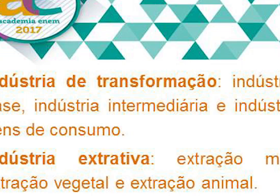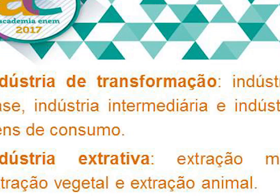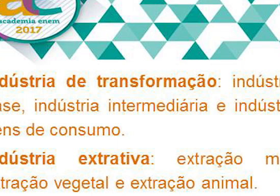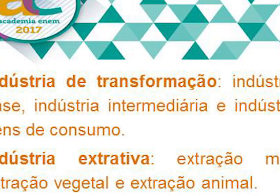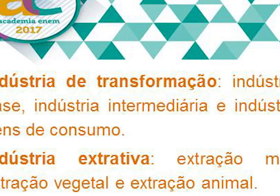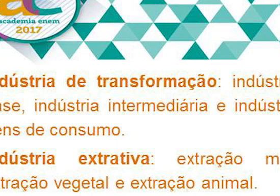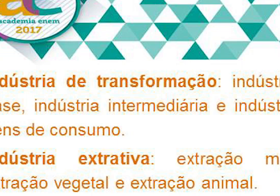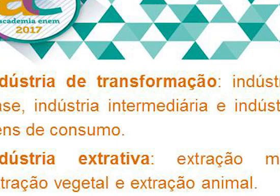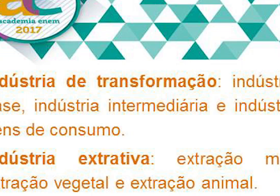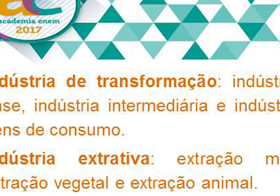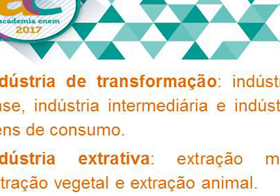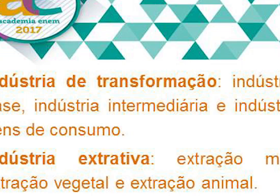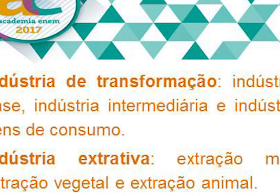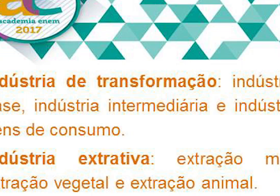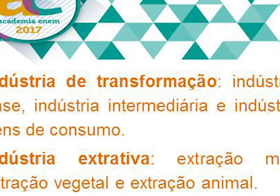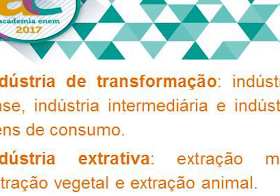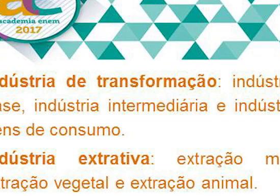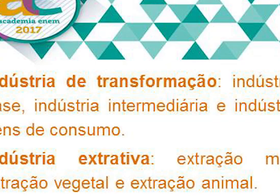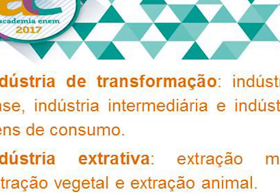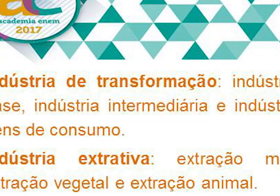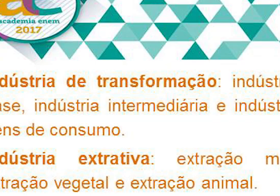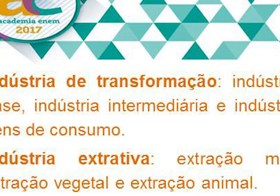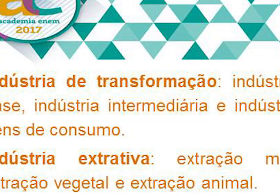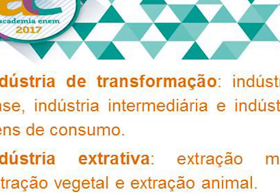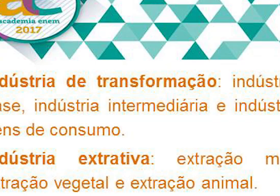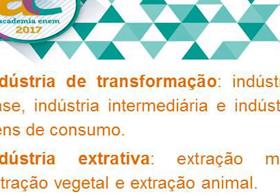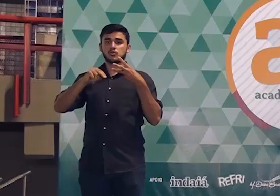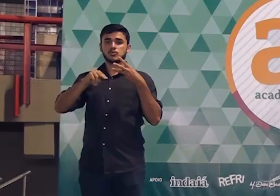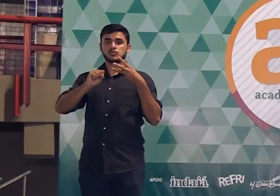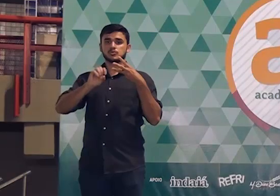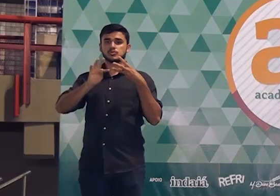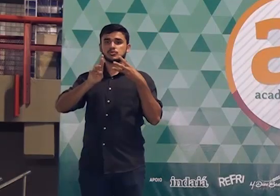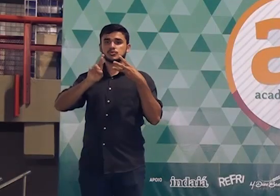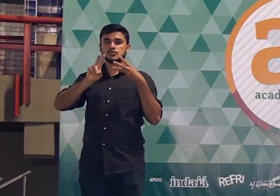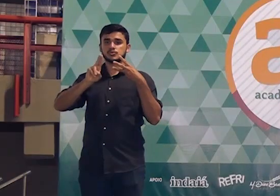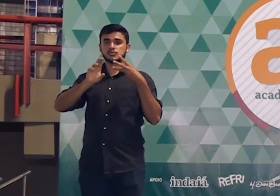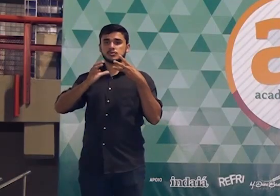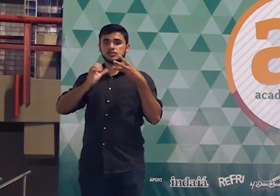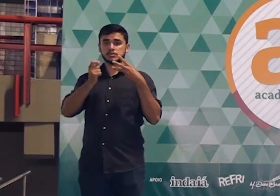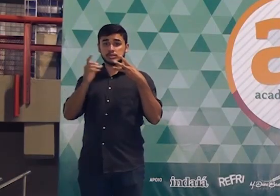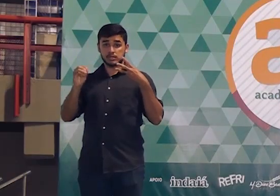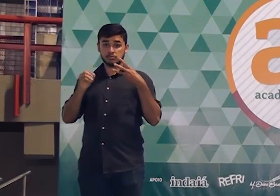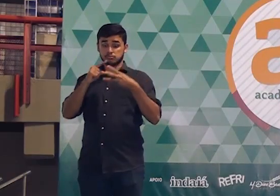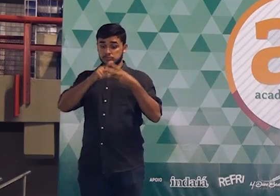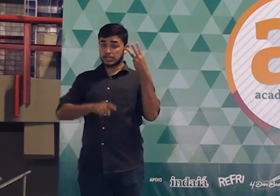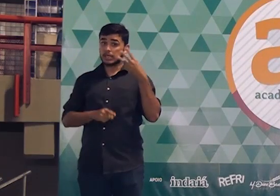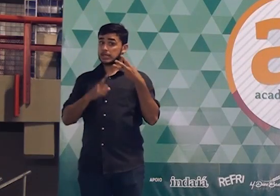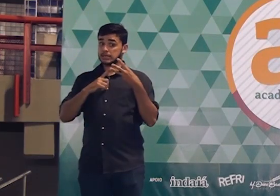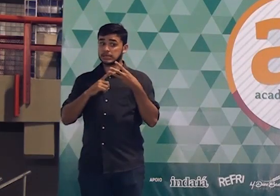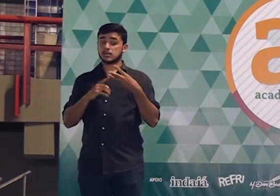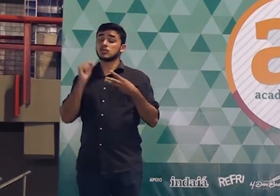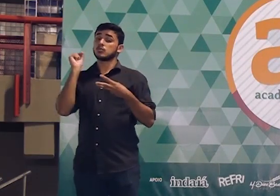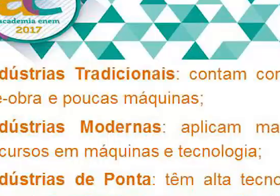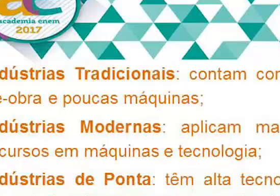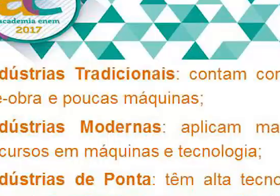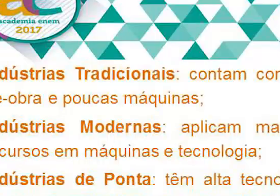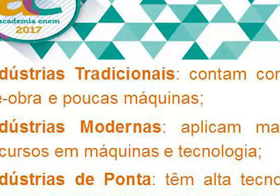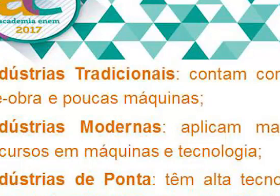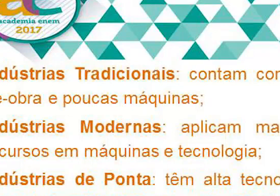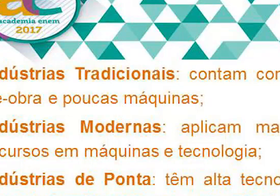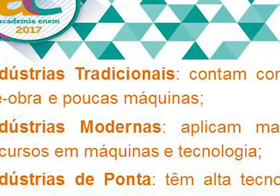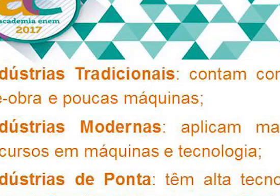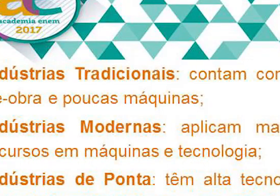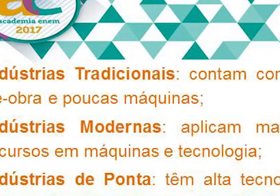indústria extrativa e a indústria de construção, beleza? Tem, quanto à tecnologia, as